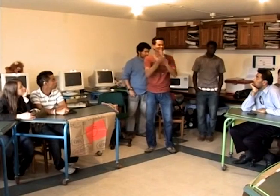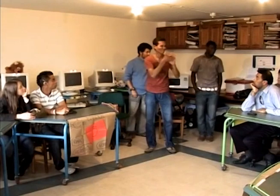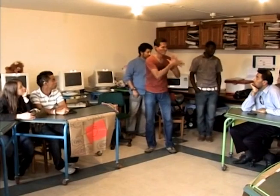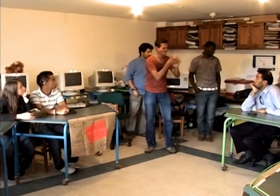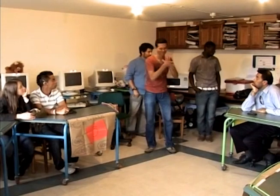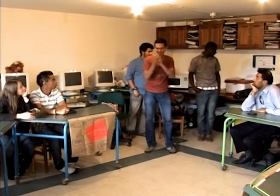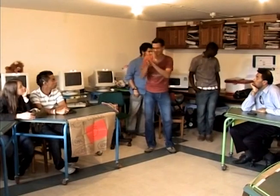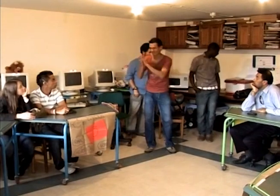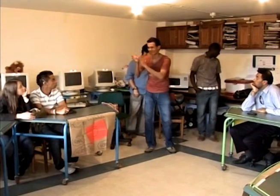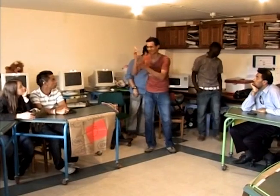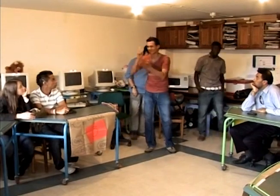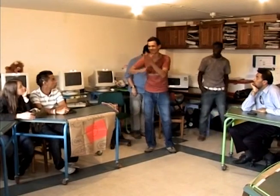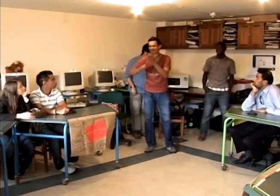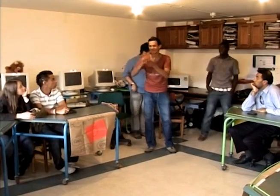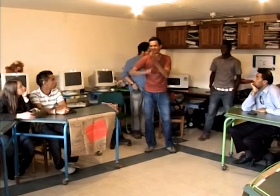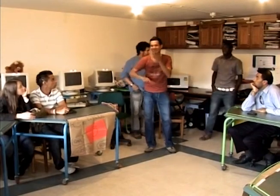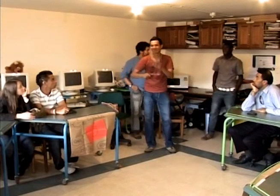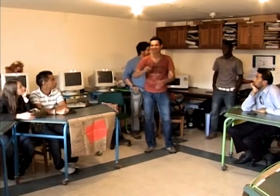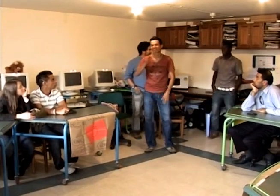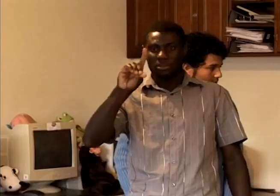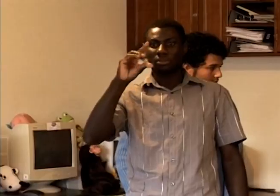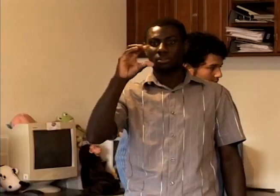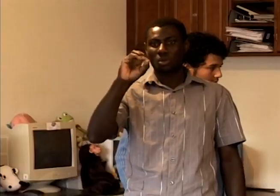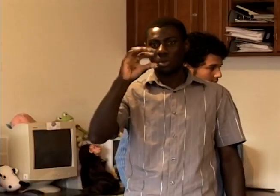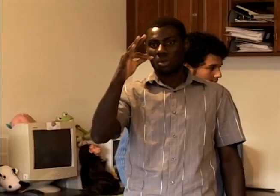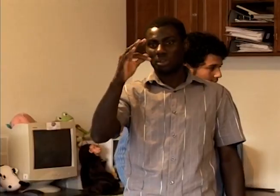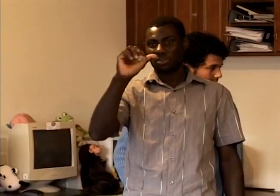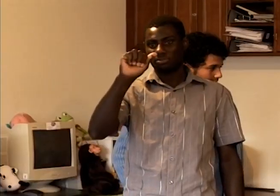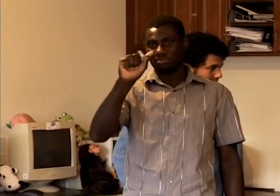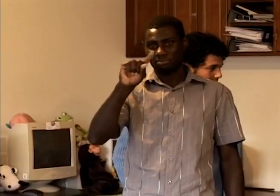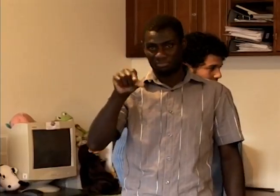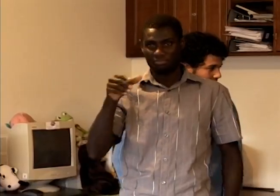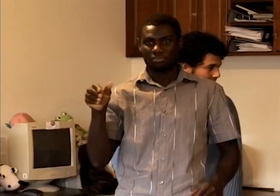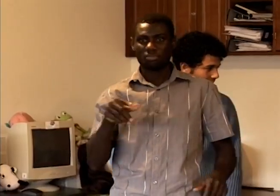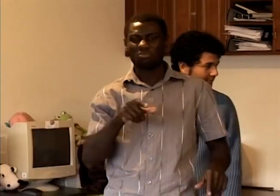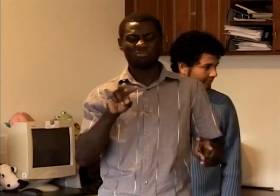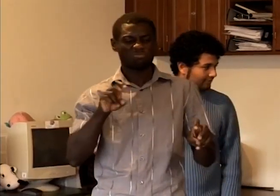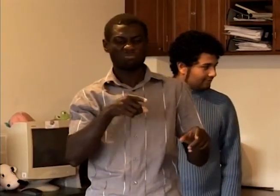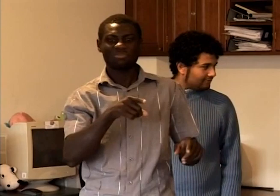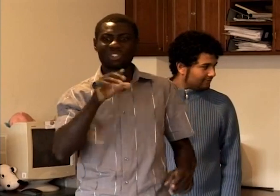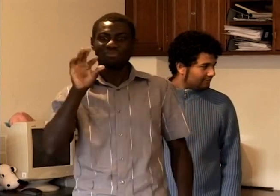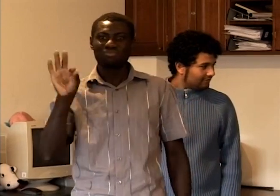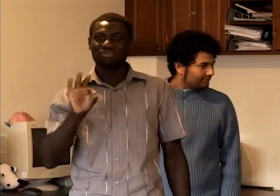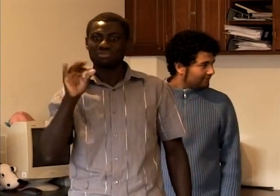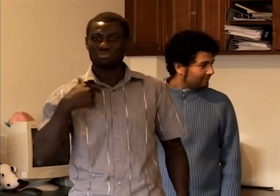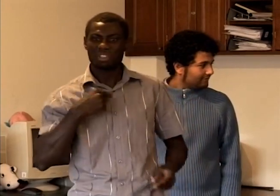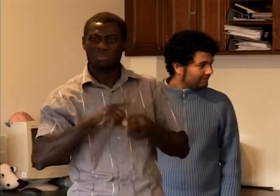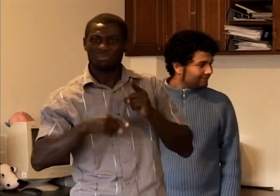capacidades para interpretar y cuando ya ingresan, se empieza a hacer un proceso